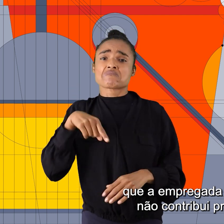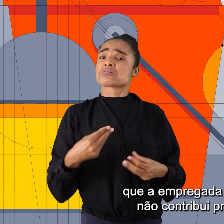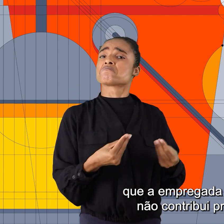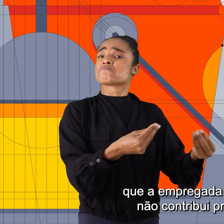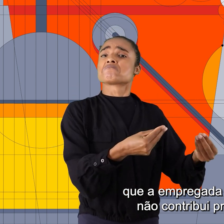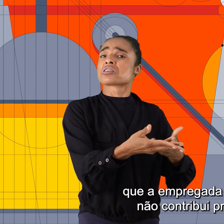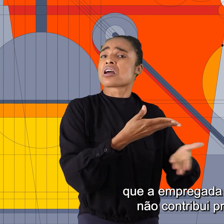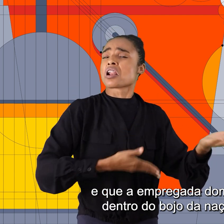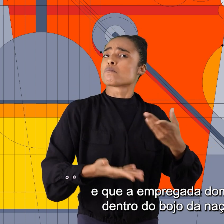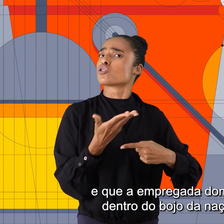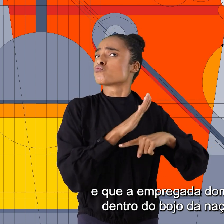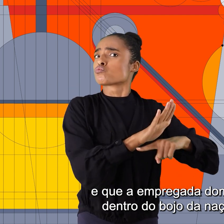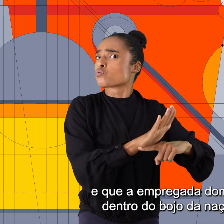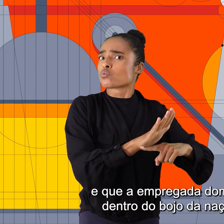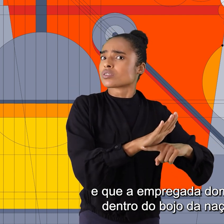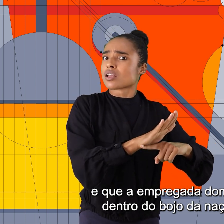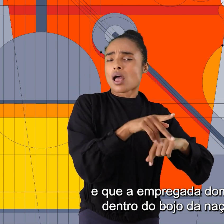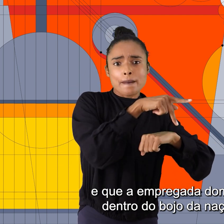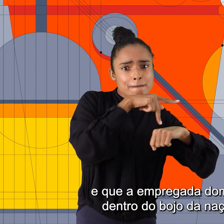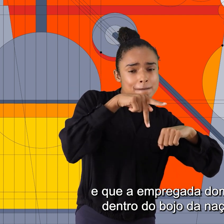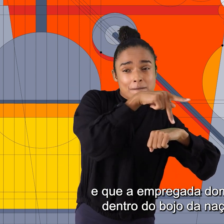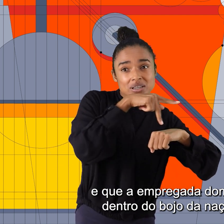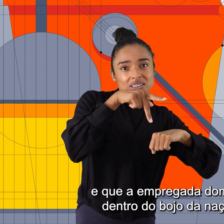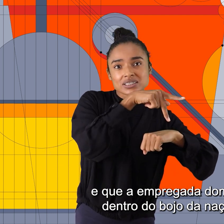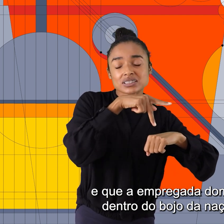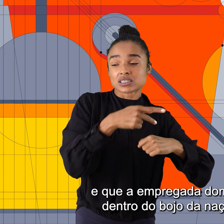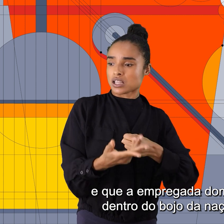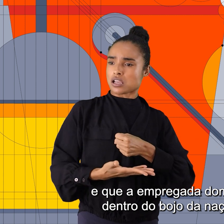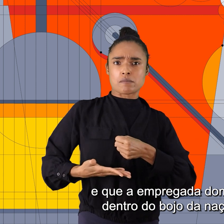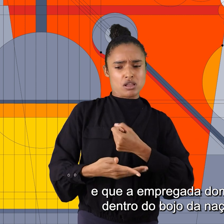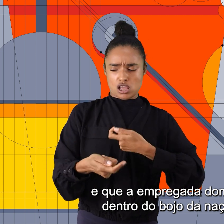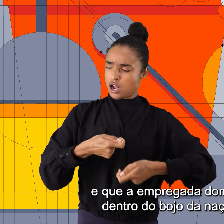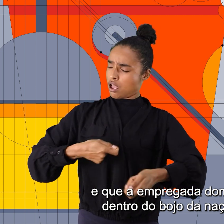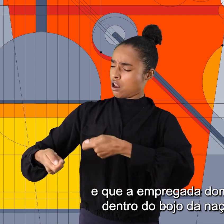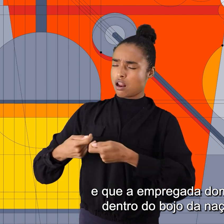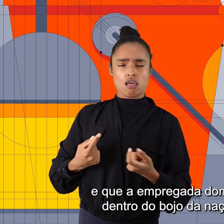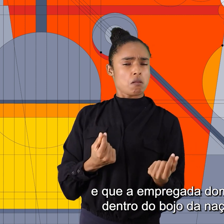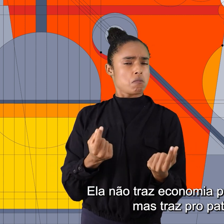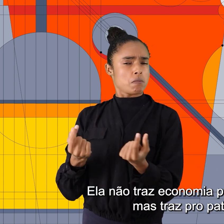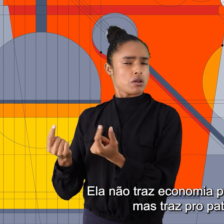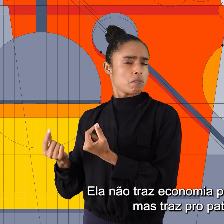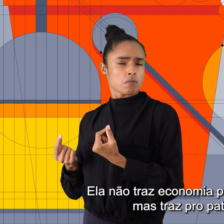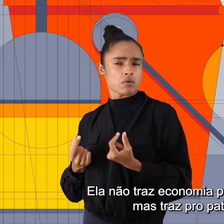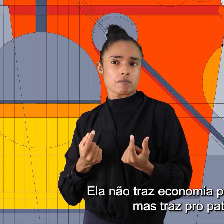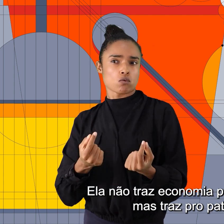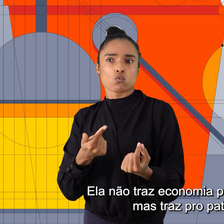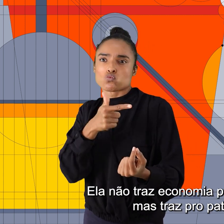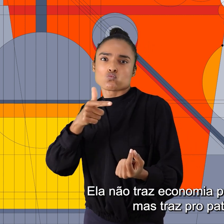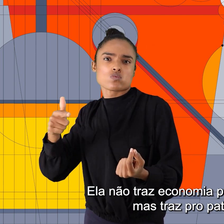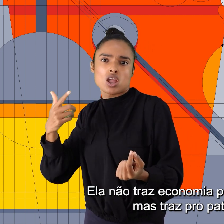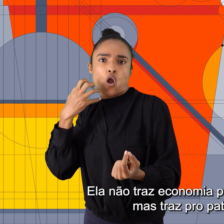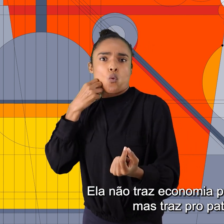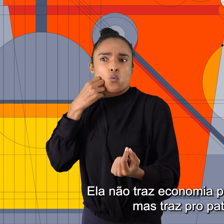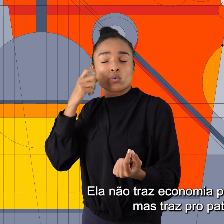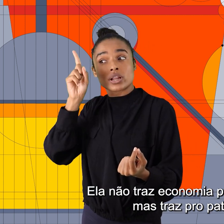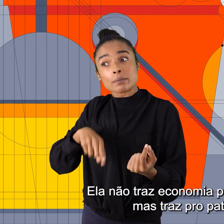não contribui para a nação e que a empregada doméstica não traz dentro do bojo da nação economia. Ela não traz economia para a